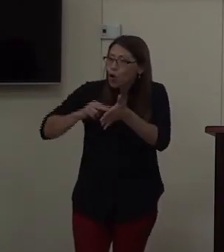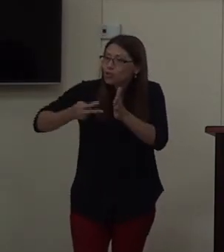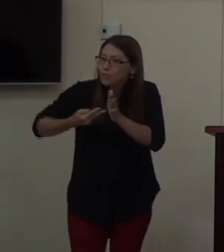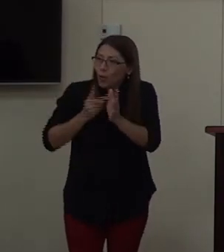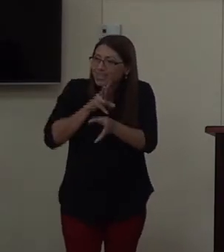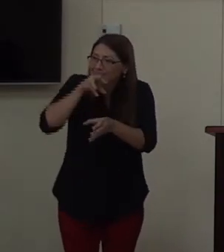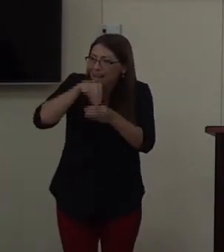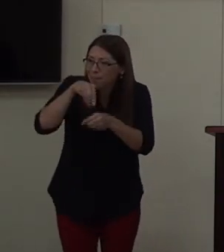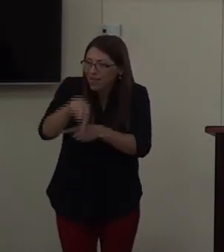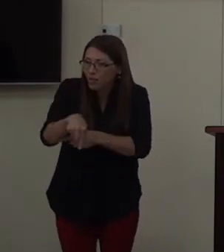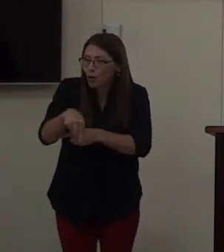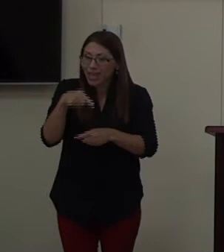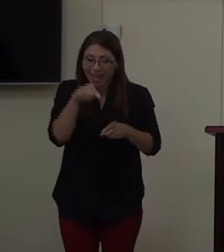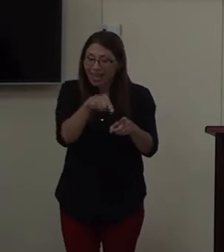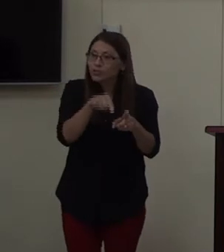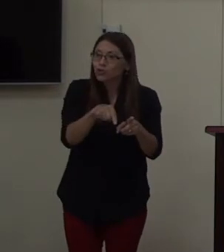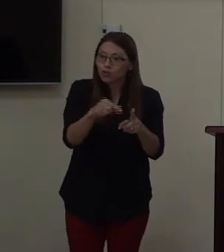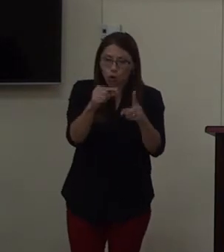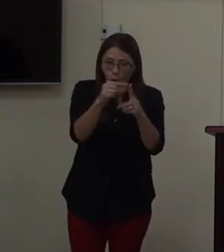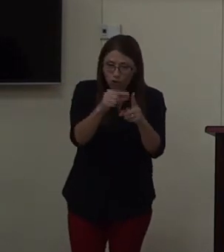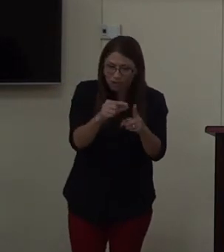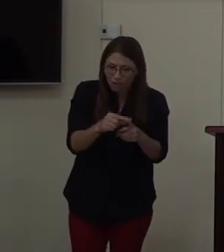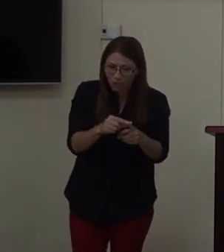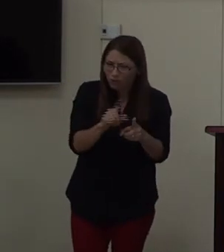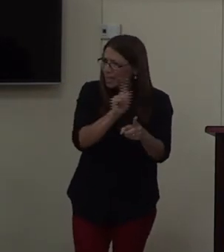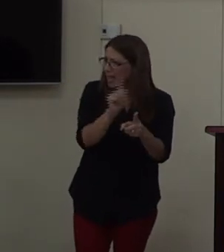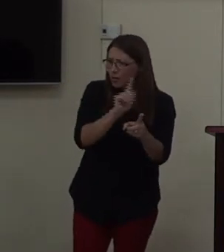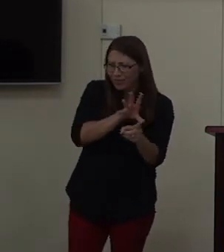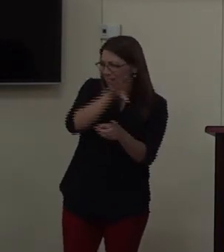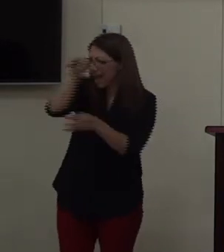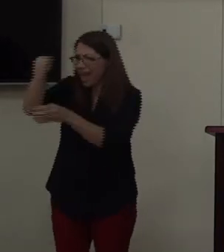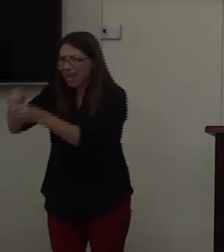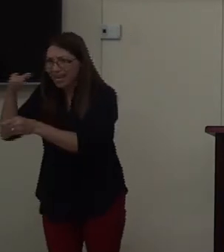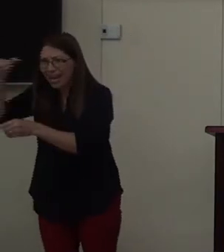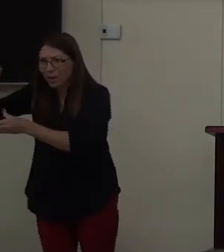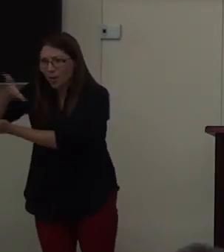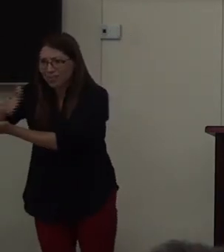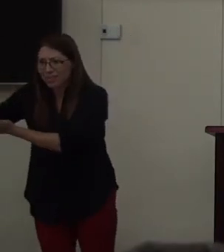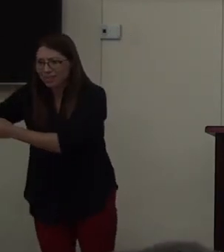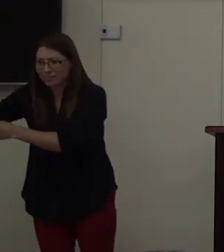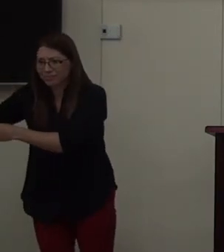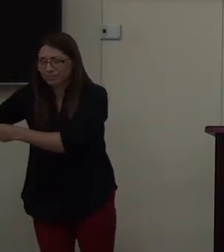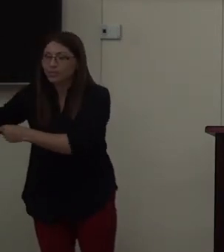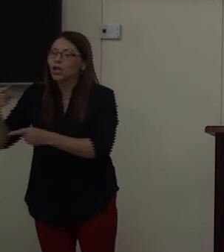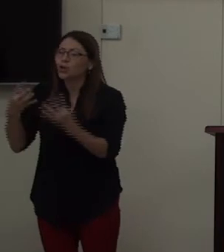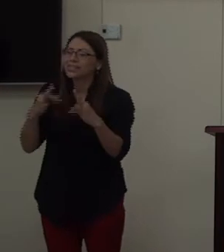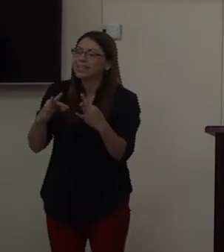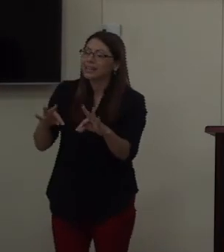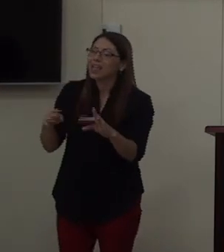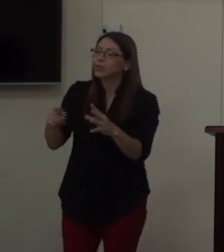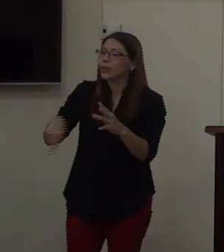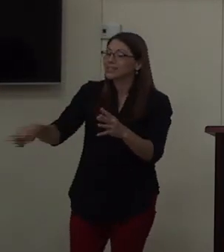son conceptos totalmente ajenos a la cultura de esta lengua que se ve en proceso de desplazamiento. Lo que se está tratando es de darle nombre a